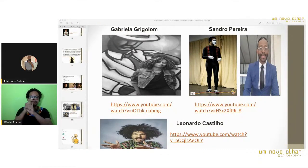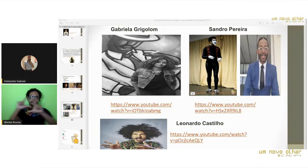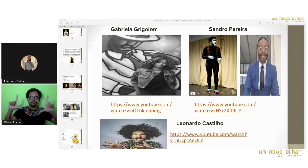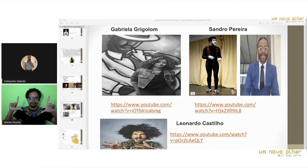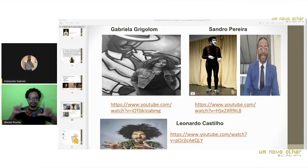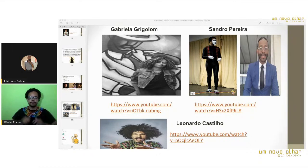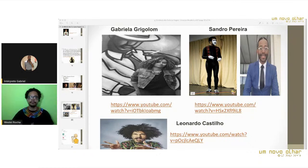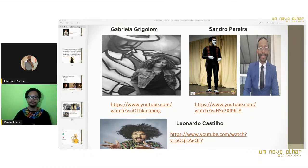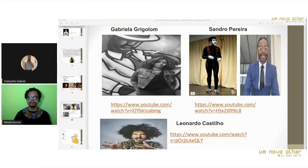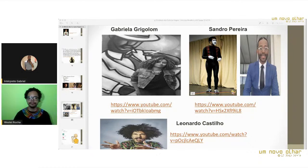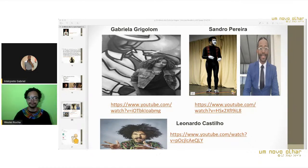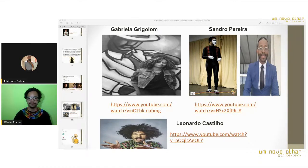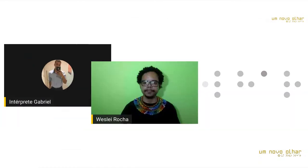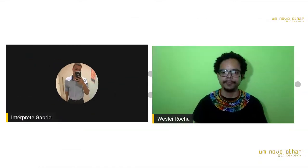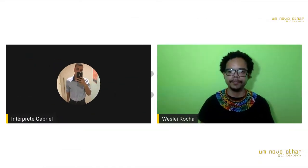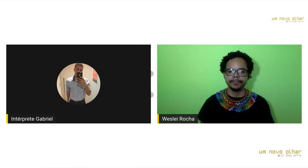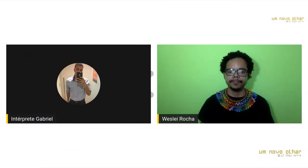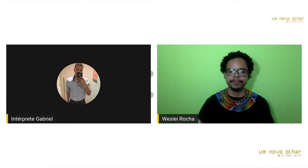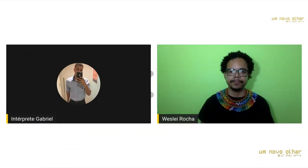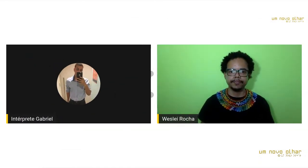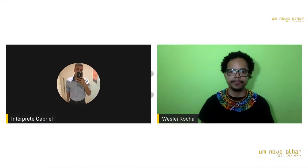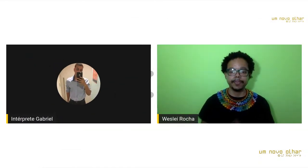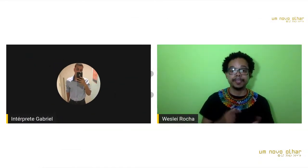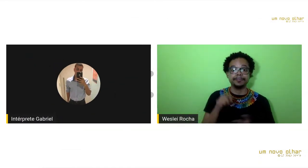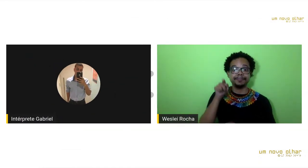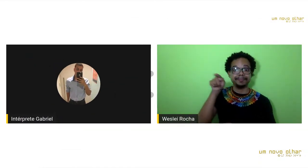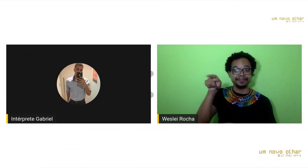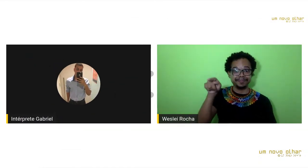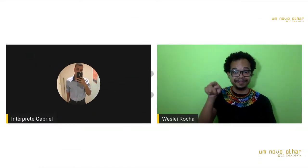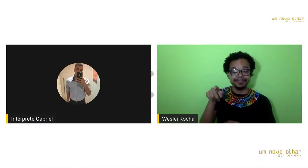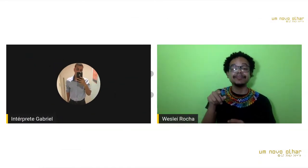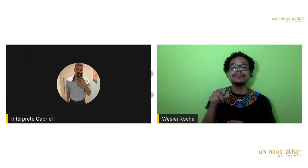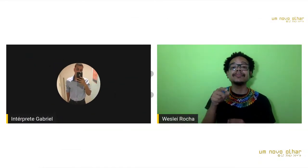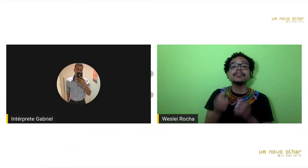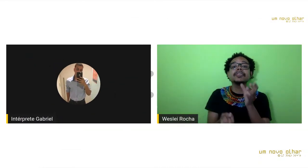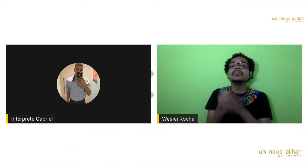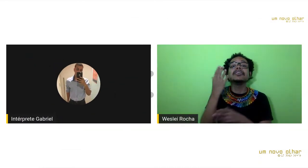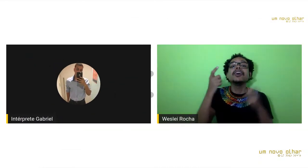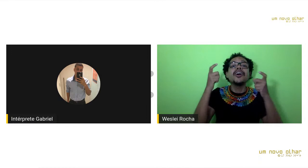E aí E aí